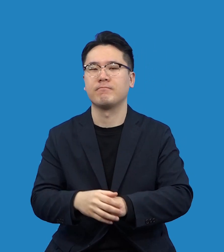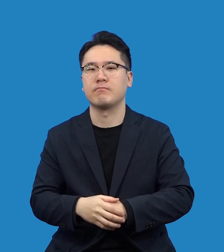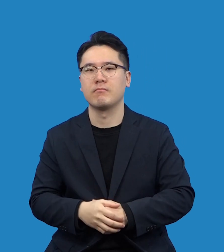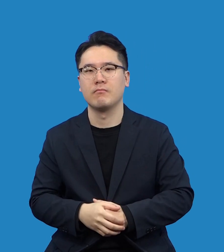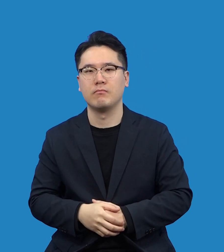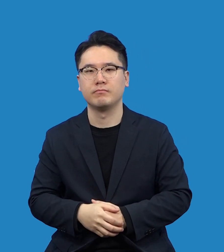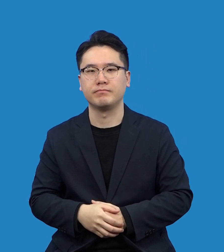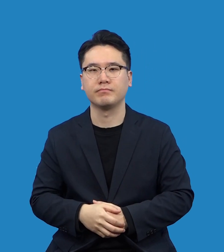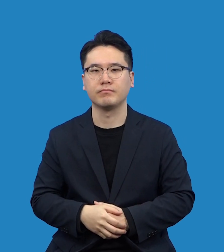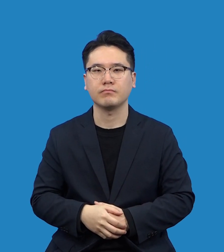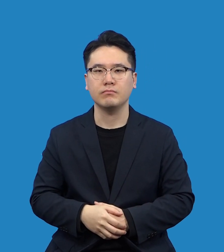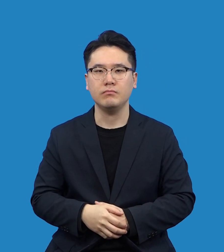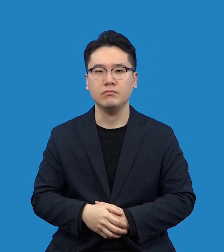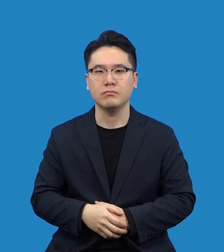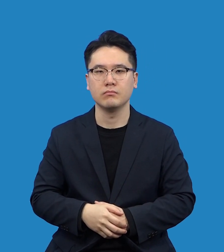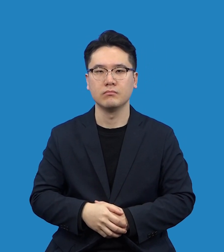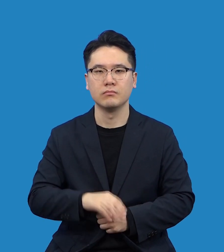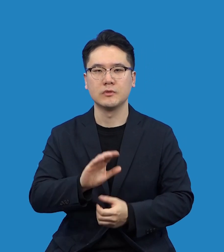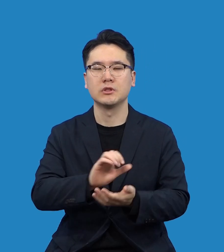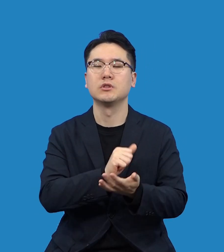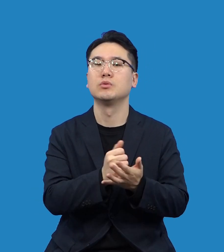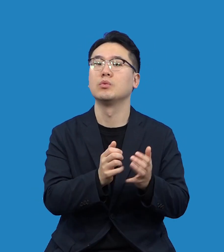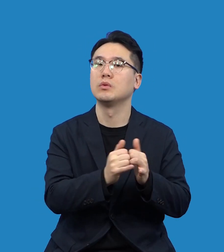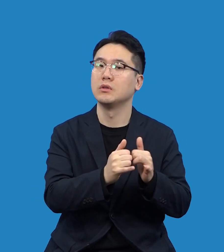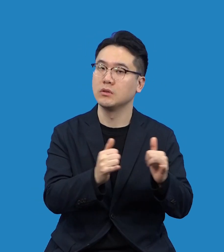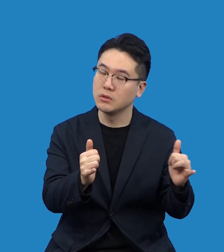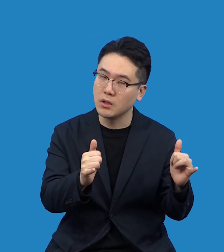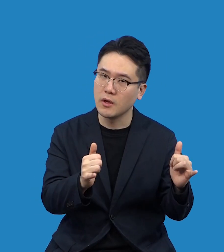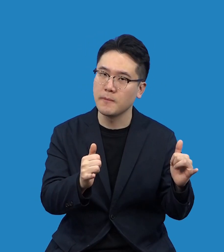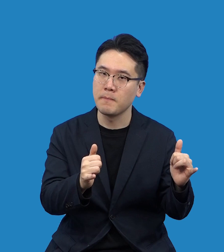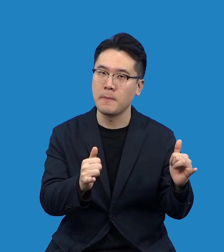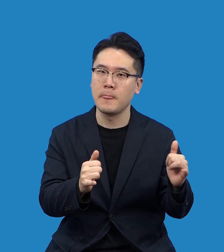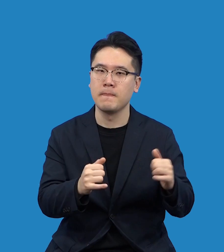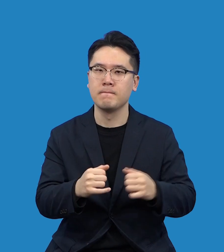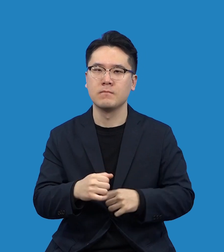그리스도인들에게 야생동물의 가죽을 입혀서